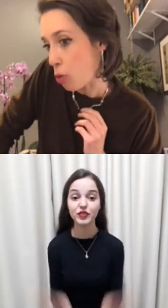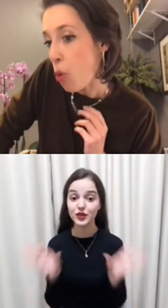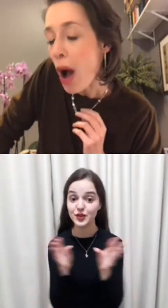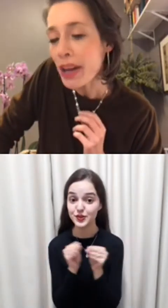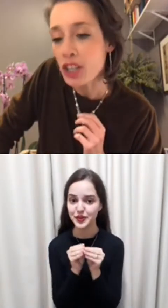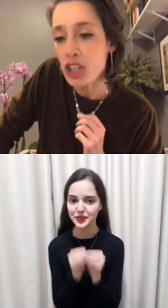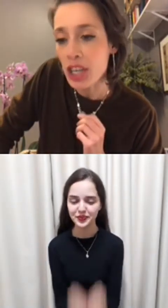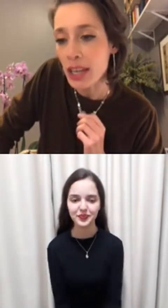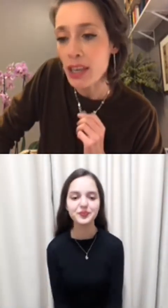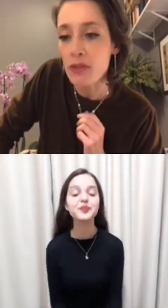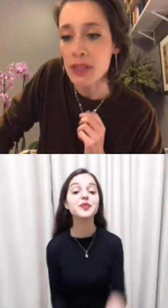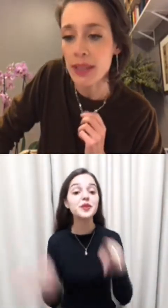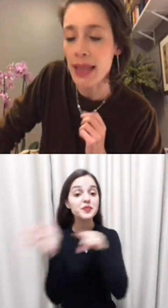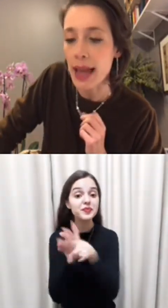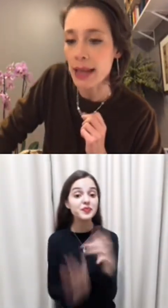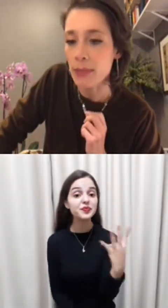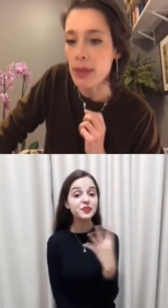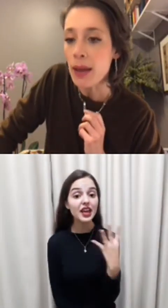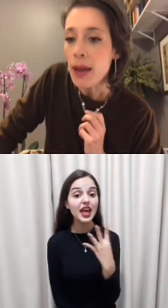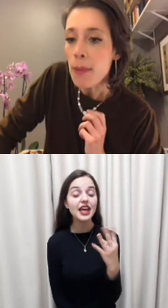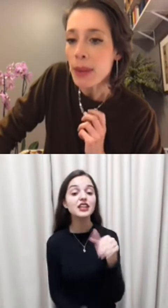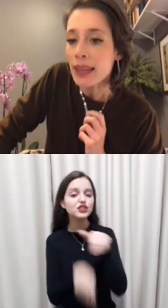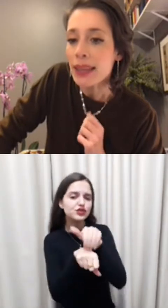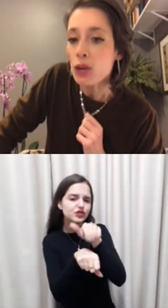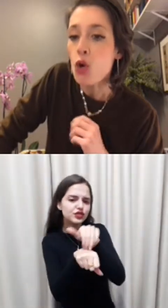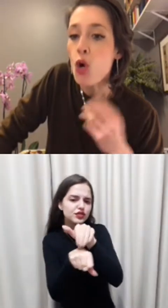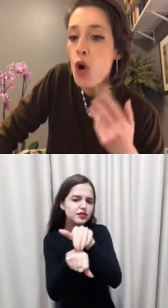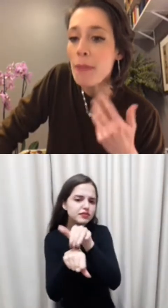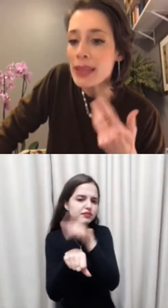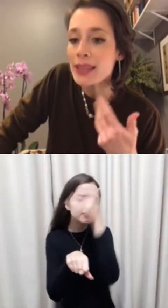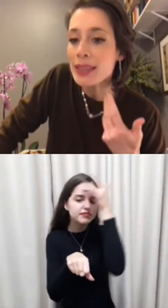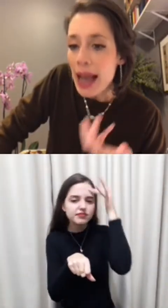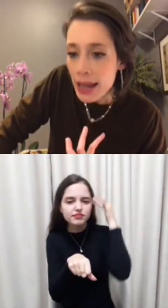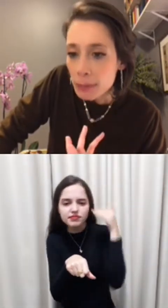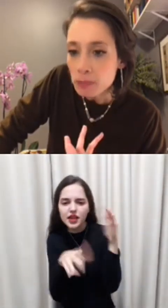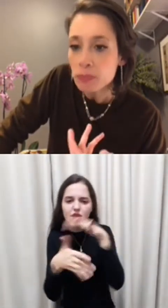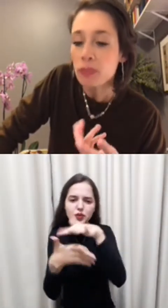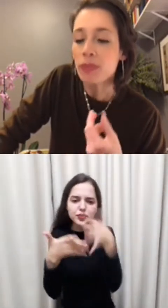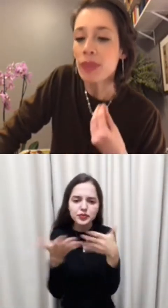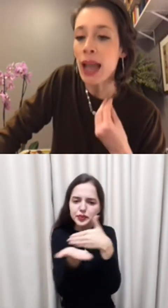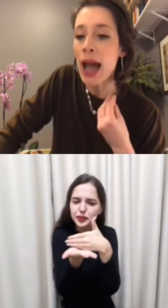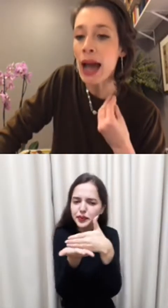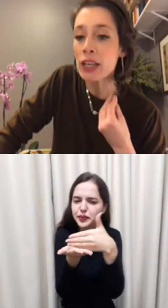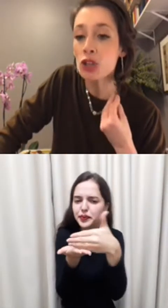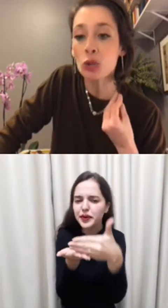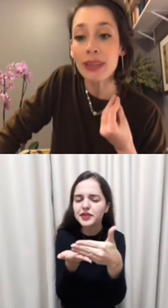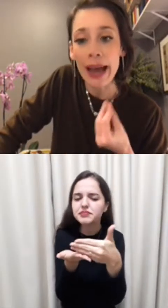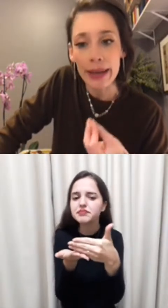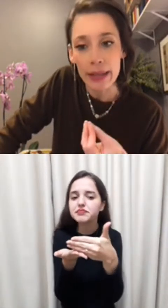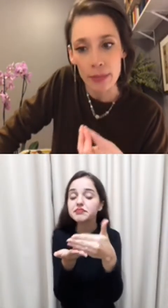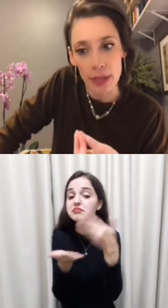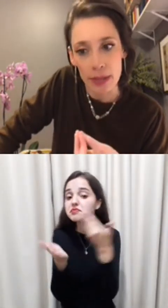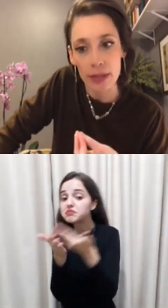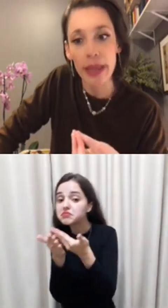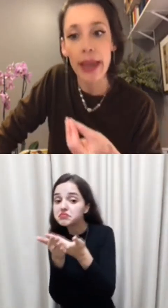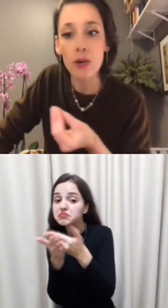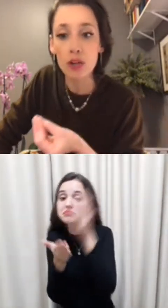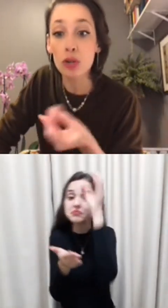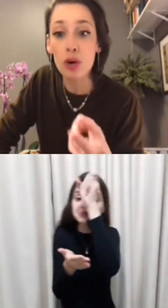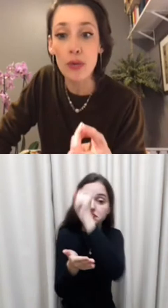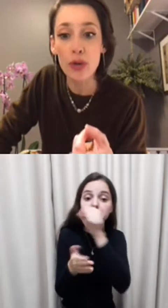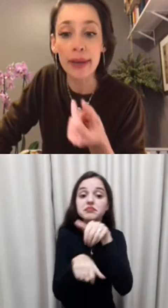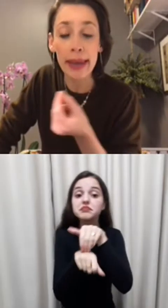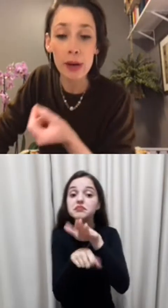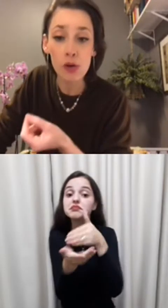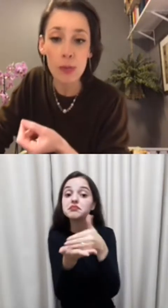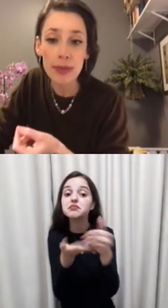4. Qual a Boazinha. dica que você dá, Gabi, para quem quer começar a estudar Libras? Quero, de